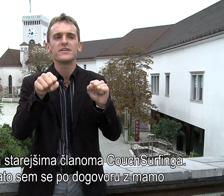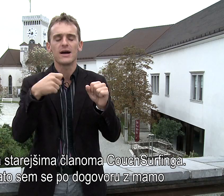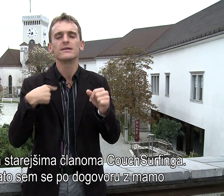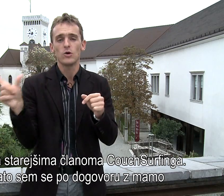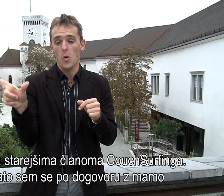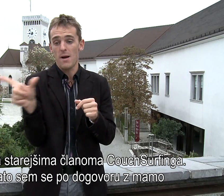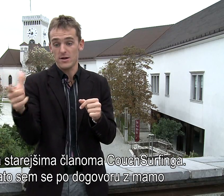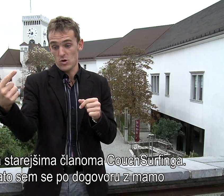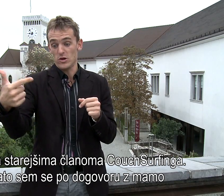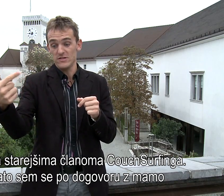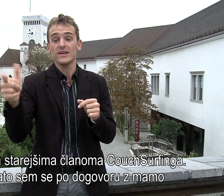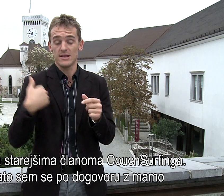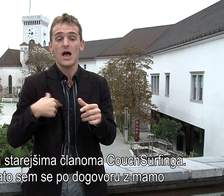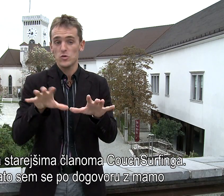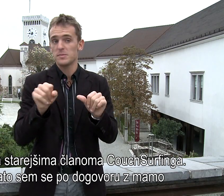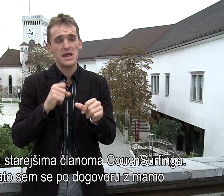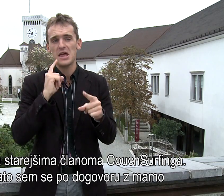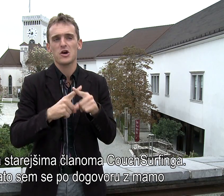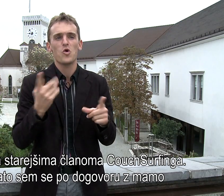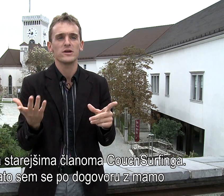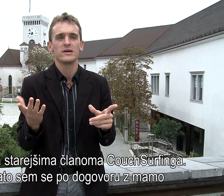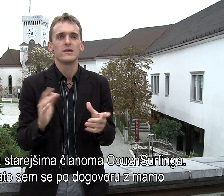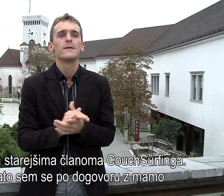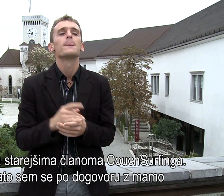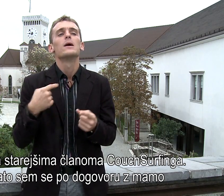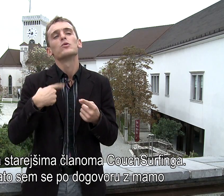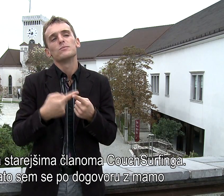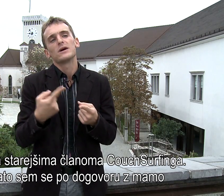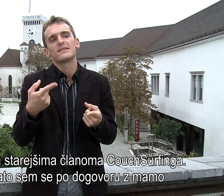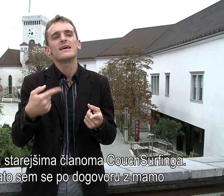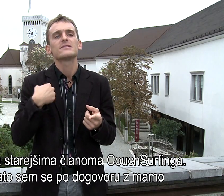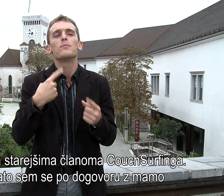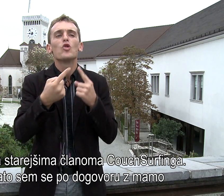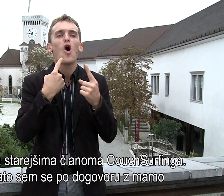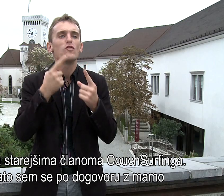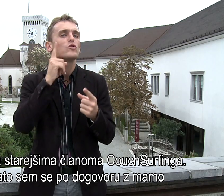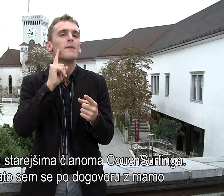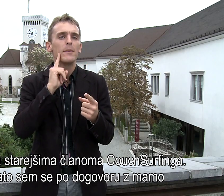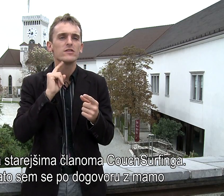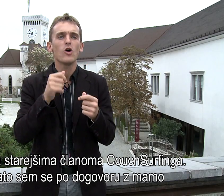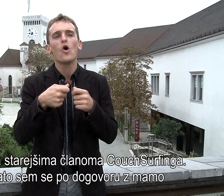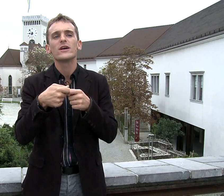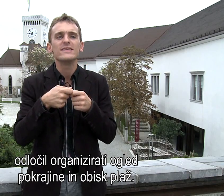Couchsurfinga. Ona sta naju sprejela takoj. Kasneje sem po dogovoru z mamico